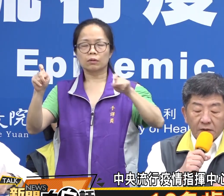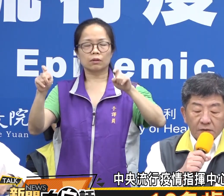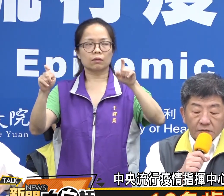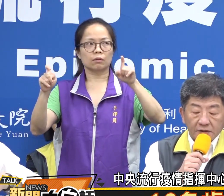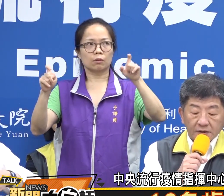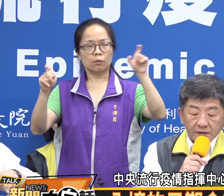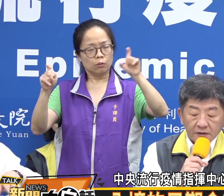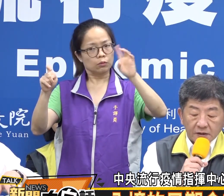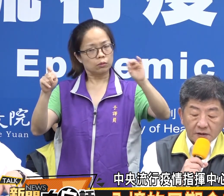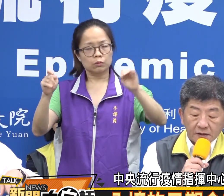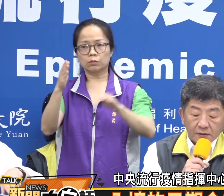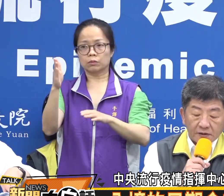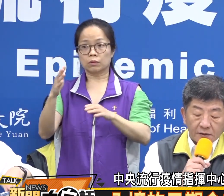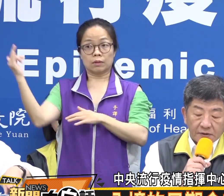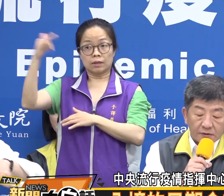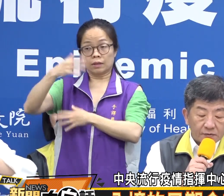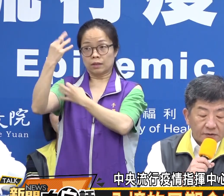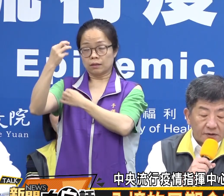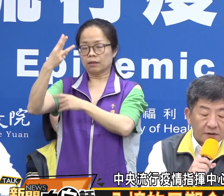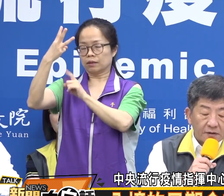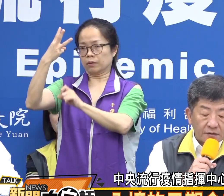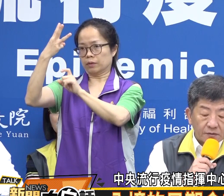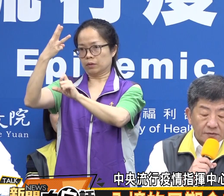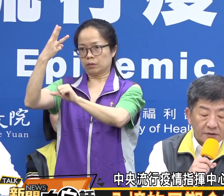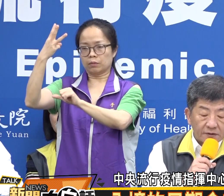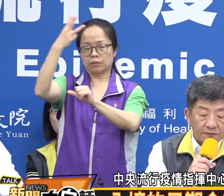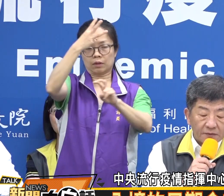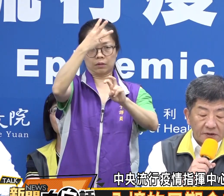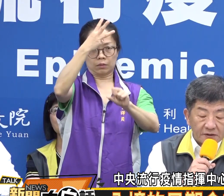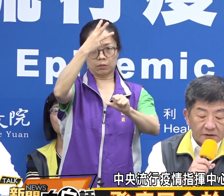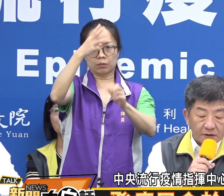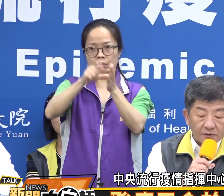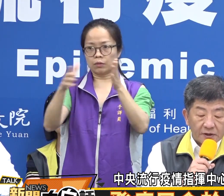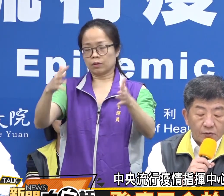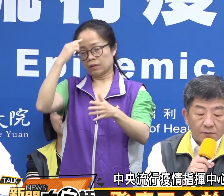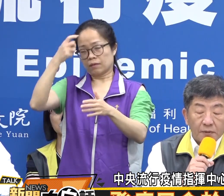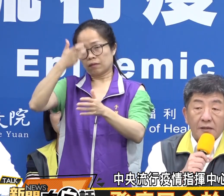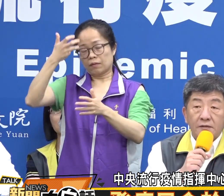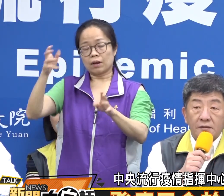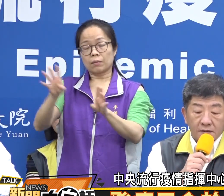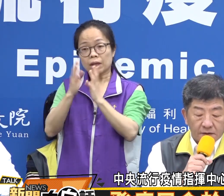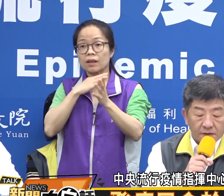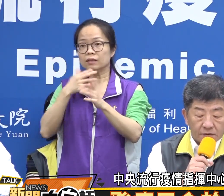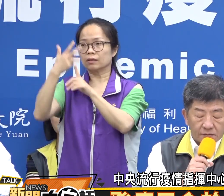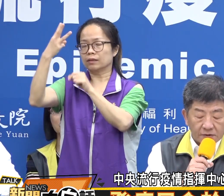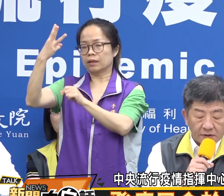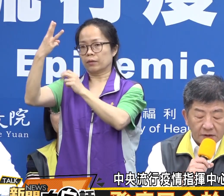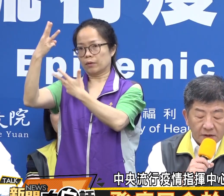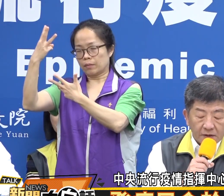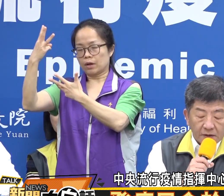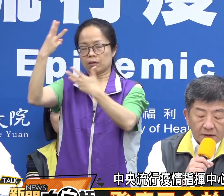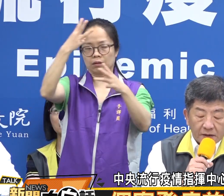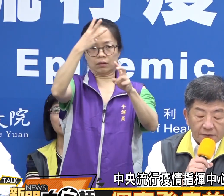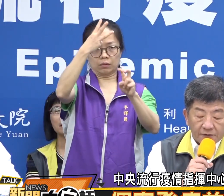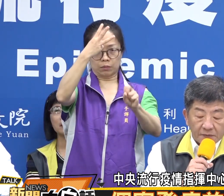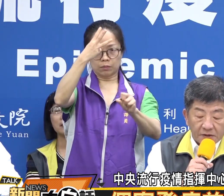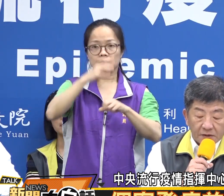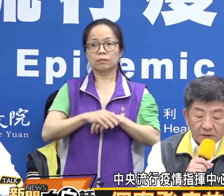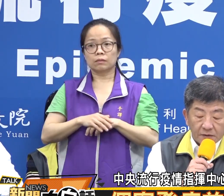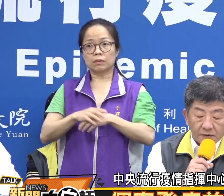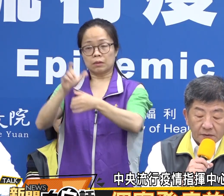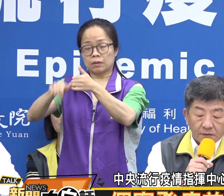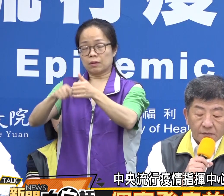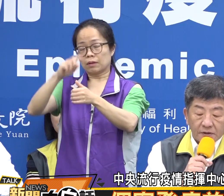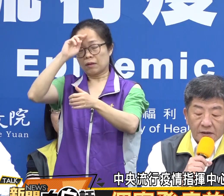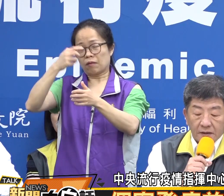10多岁到60多岁。入境的日期介于3月15日到25日，发病日介于3月8日到25日，个案发